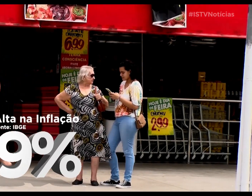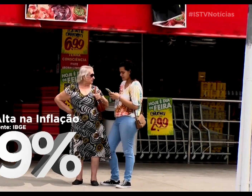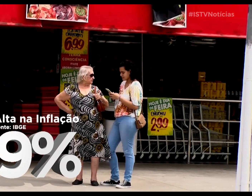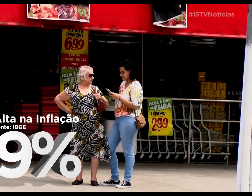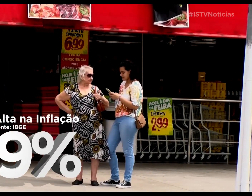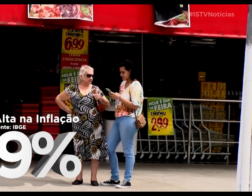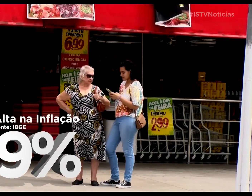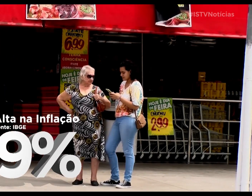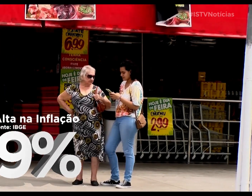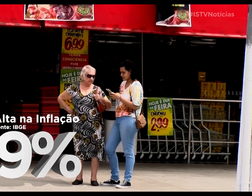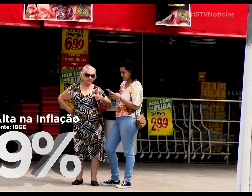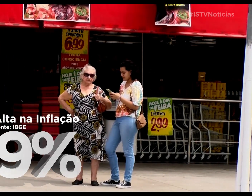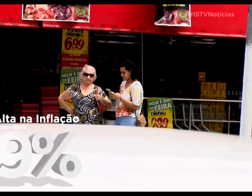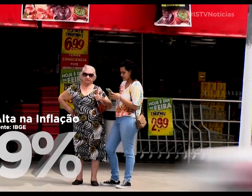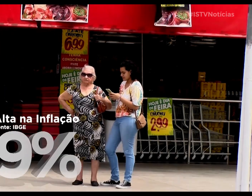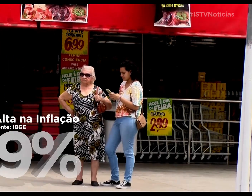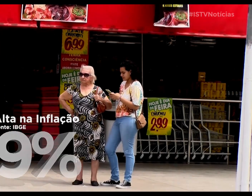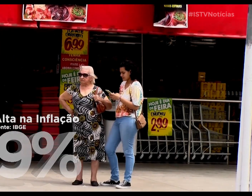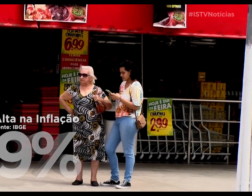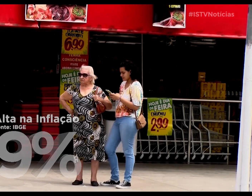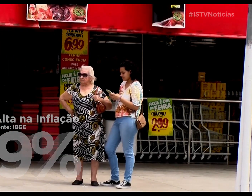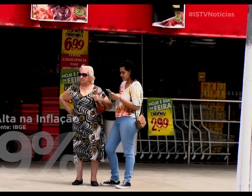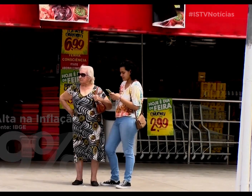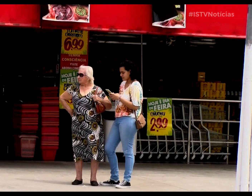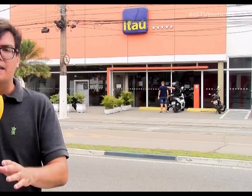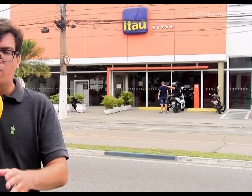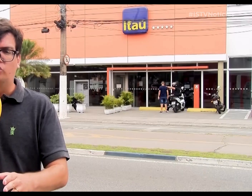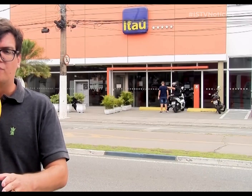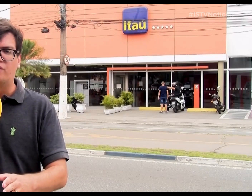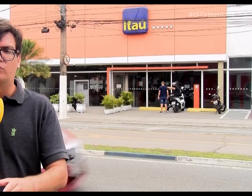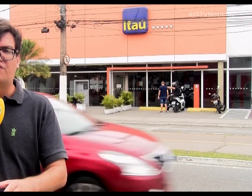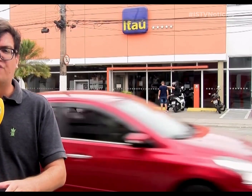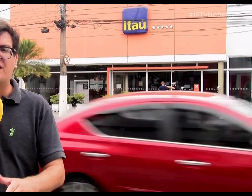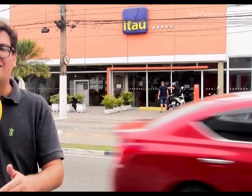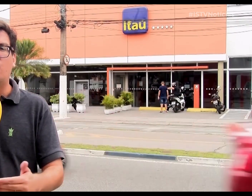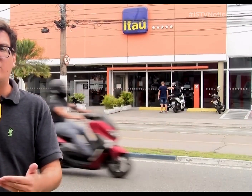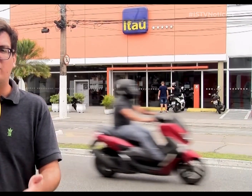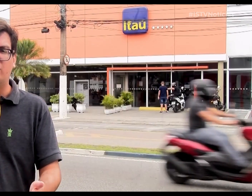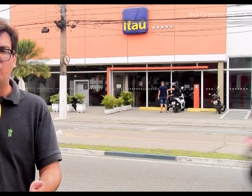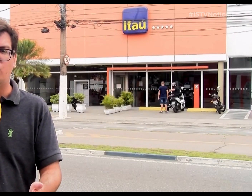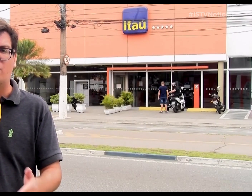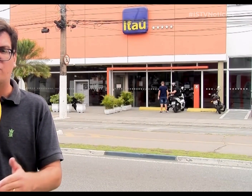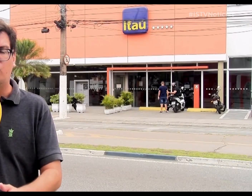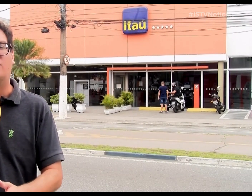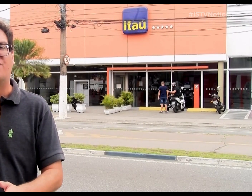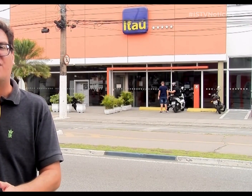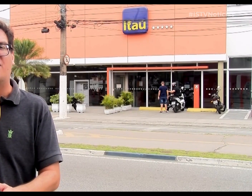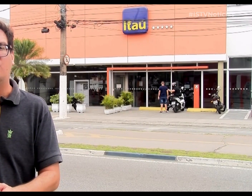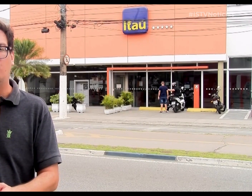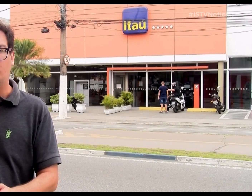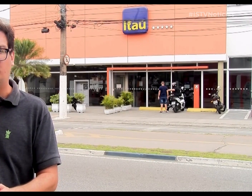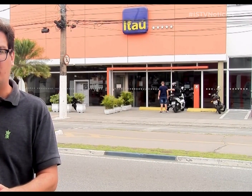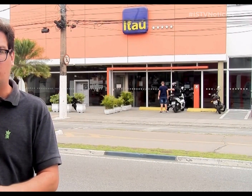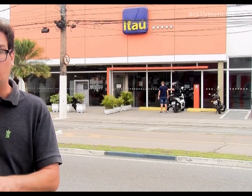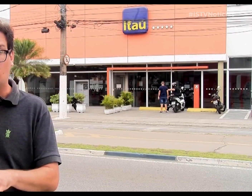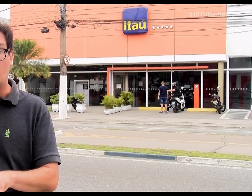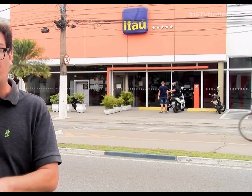3,99% no trimestre que se encerrou em julho. Na última segunda-feira, deu início à segunda fase do projeto do